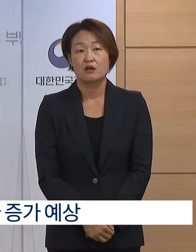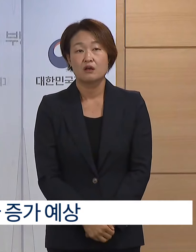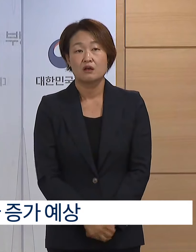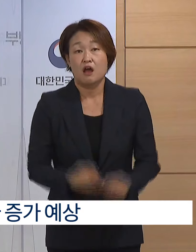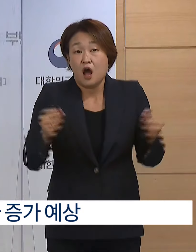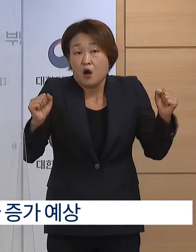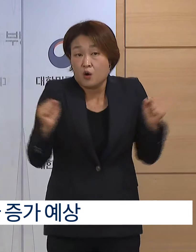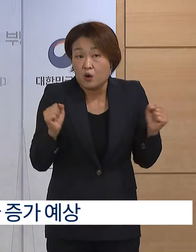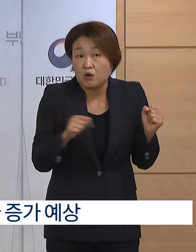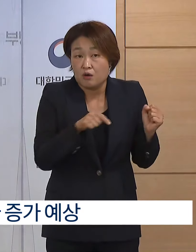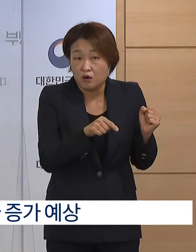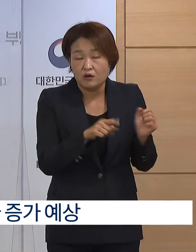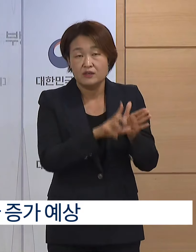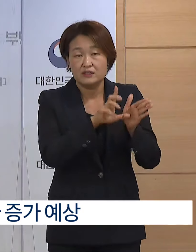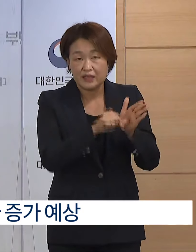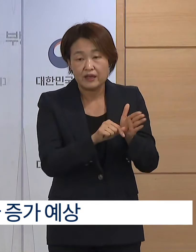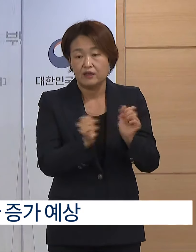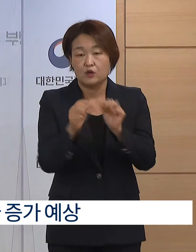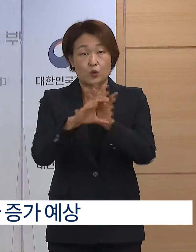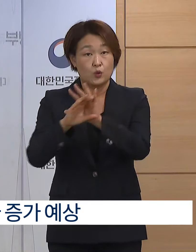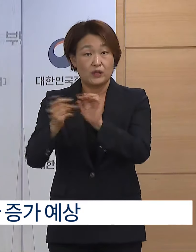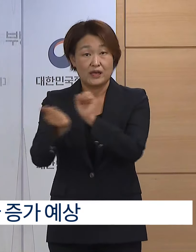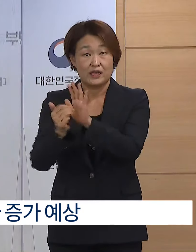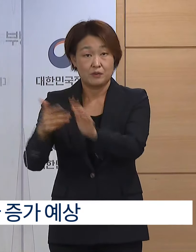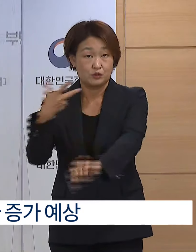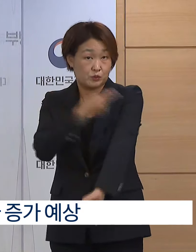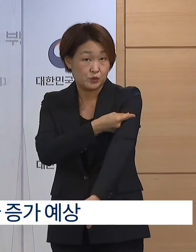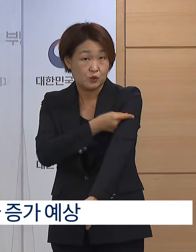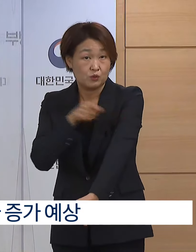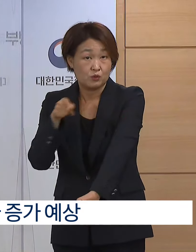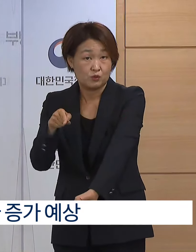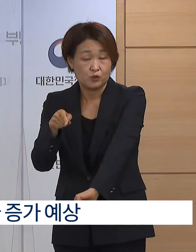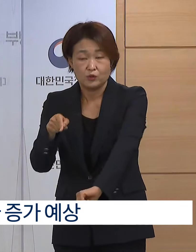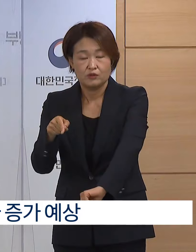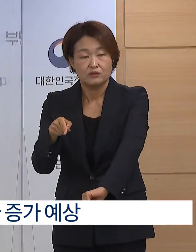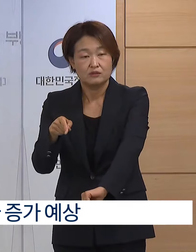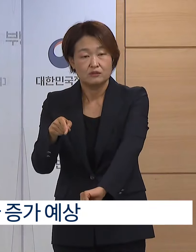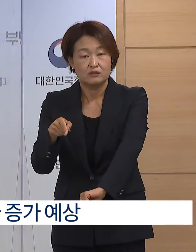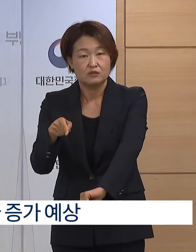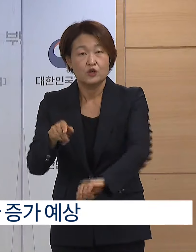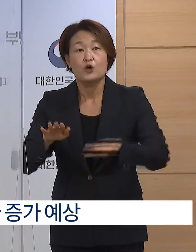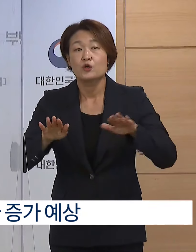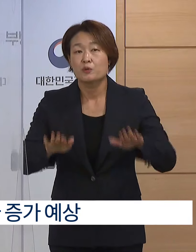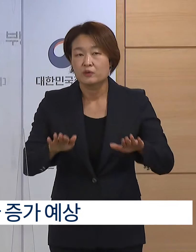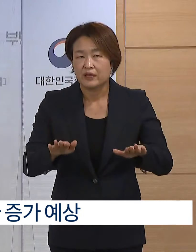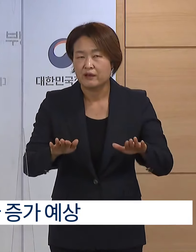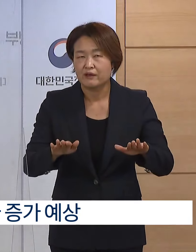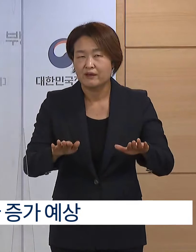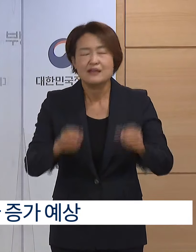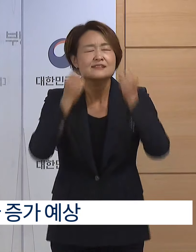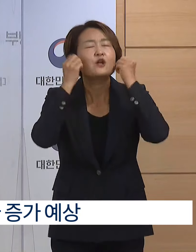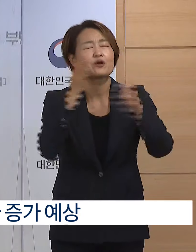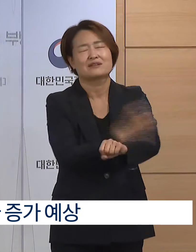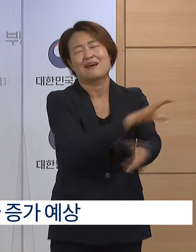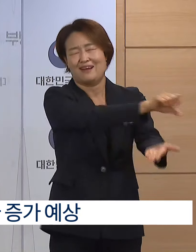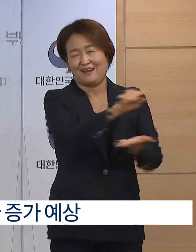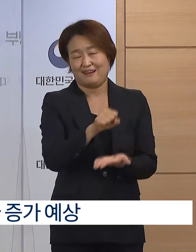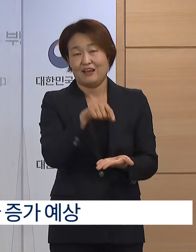동절기 대비 코로나19 예방접종에는 새롭게 도입될 이가 백신을 활용할